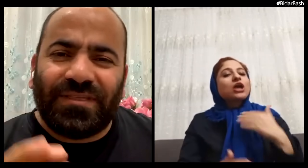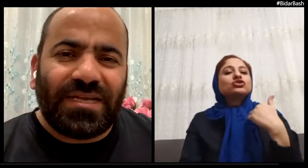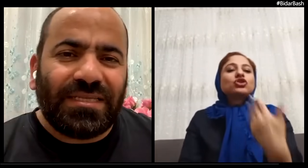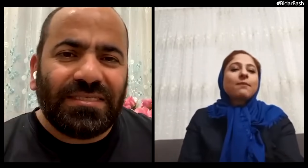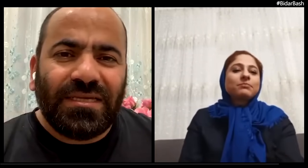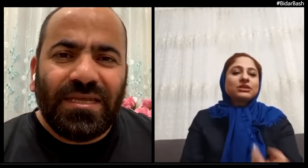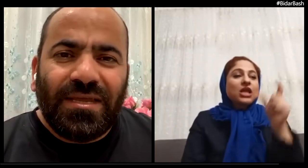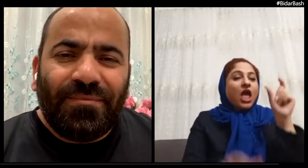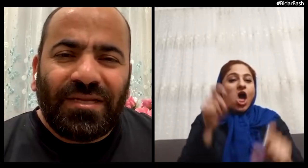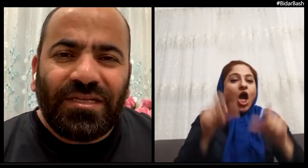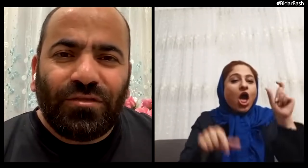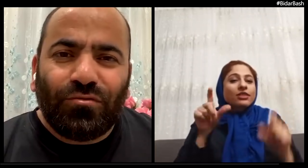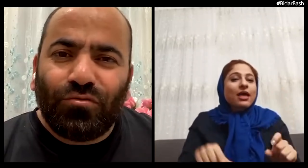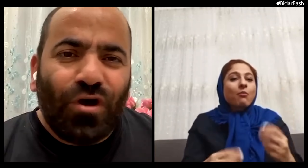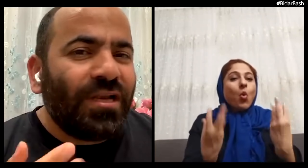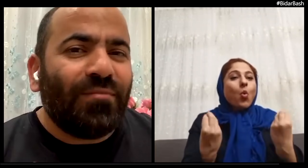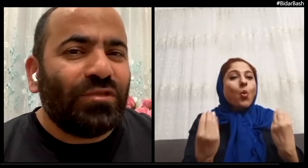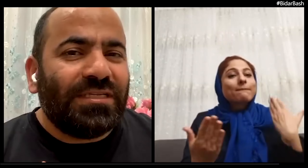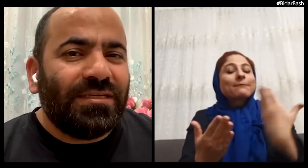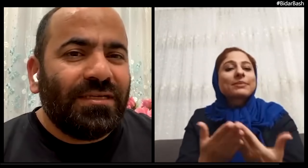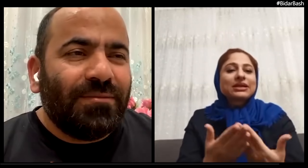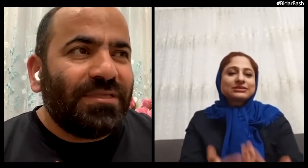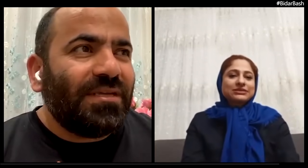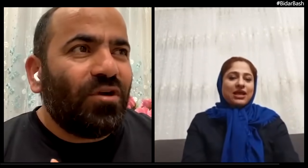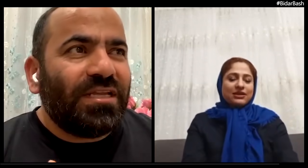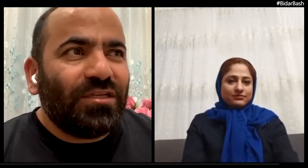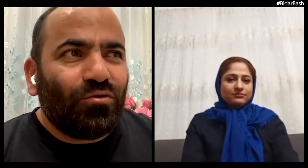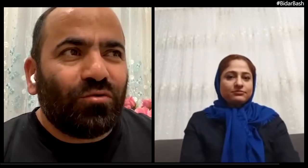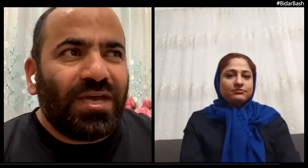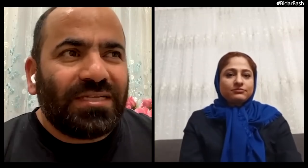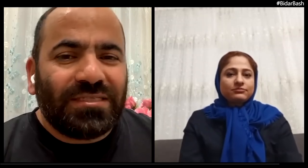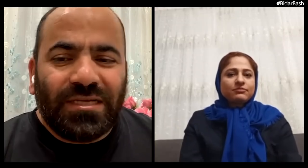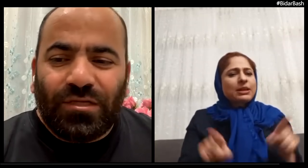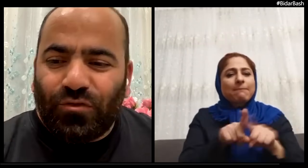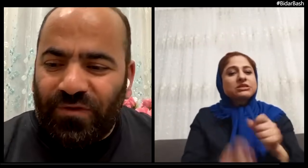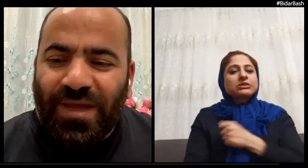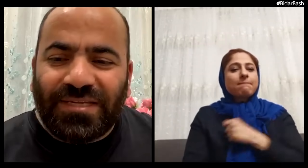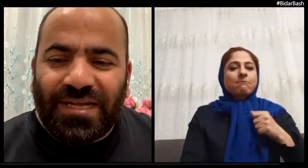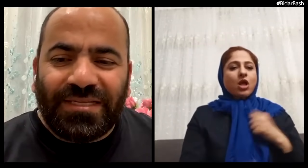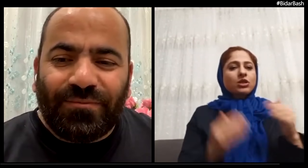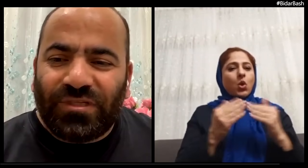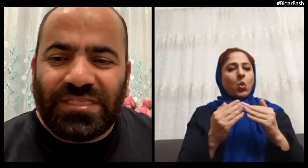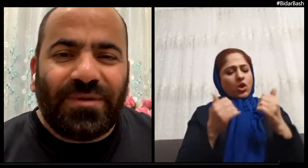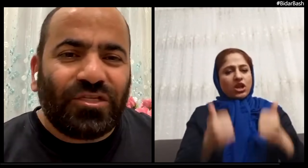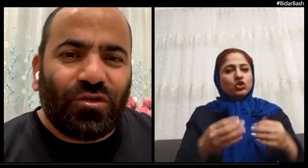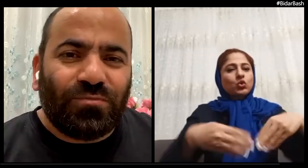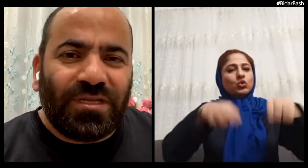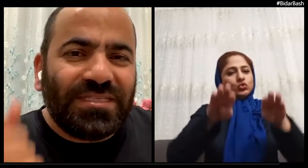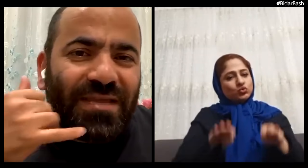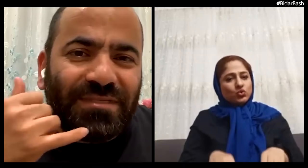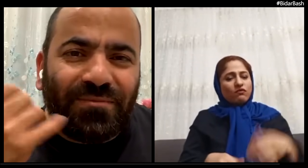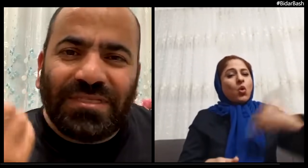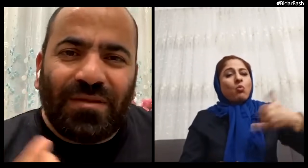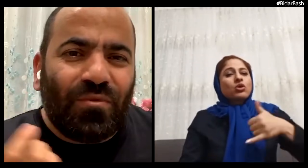هست، فطرت هست، برای اینه که تو راه نمونی. مثل یه مادری که تو خونه هست، سفره پهن کرده، منتظر بچه هاش